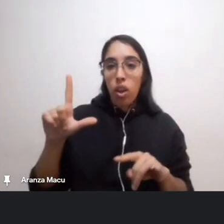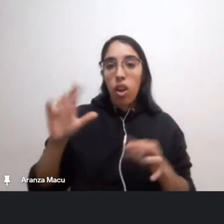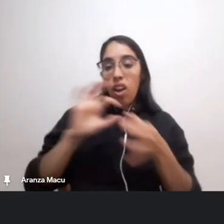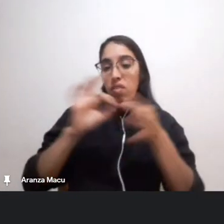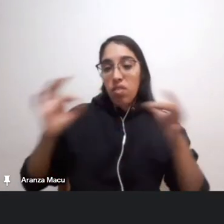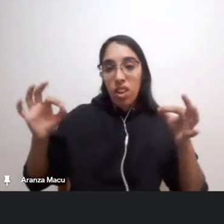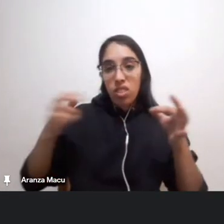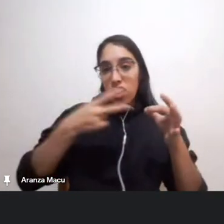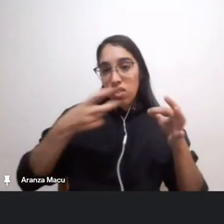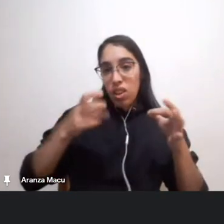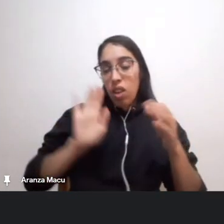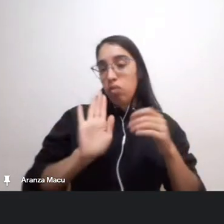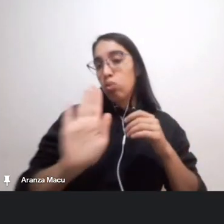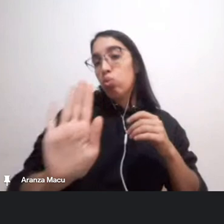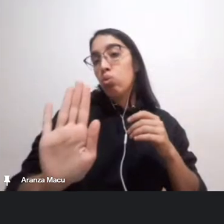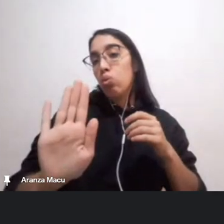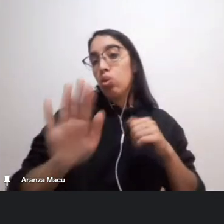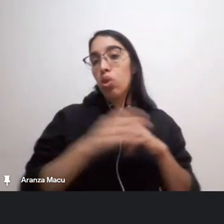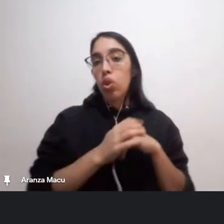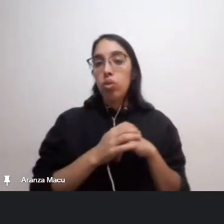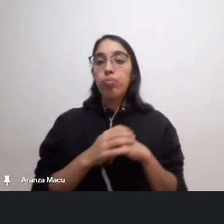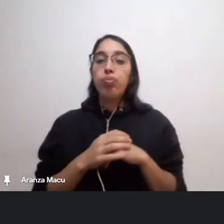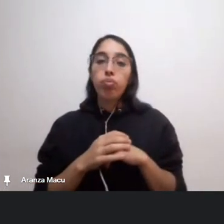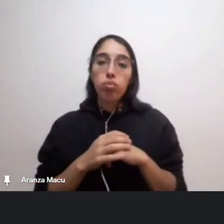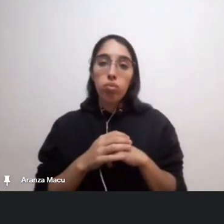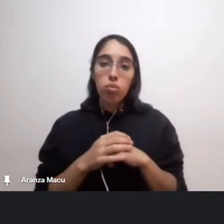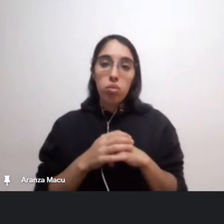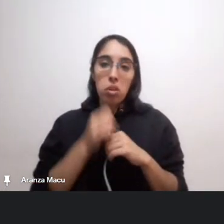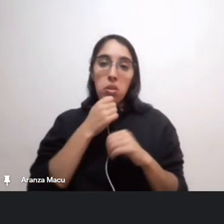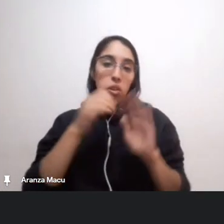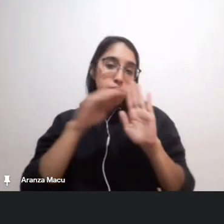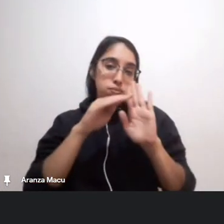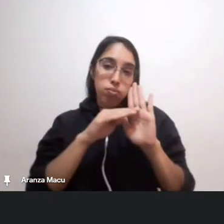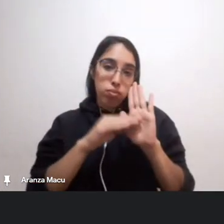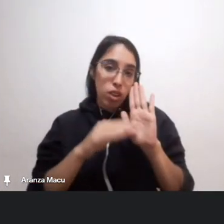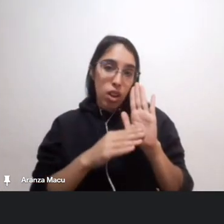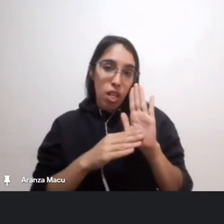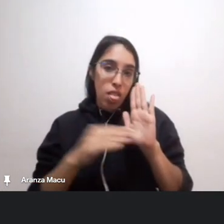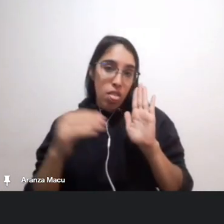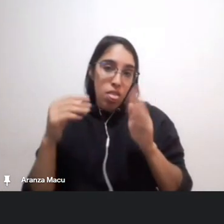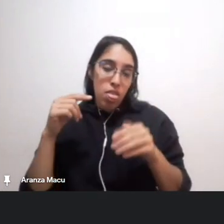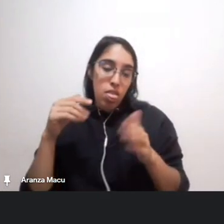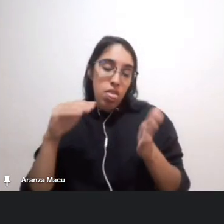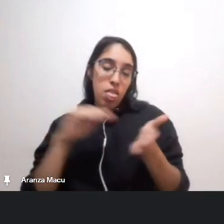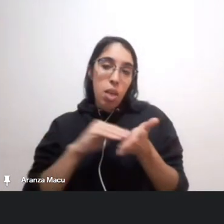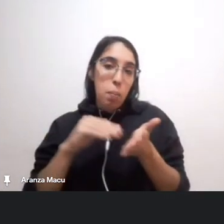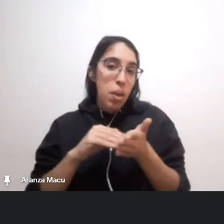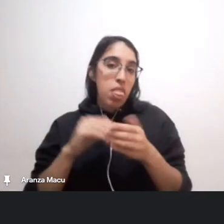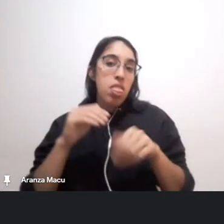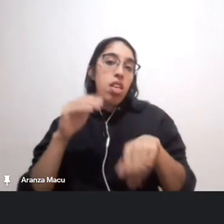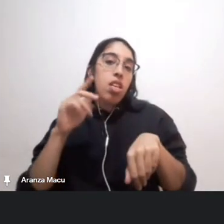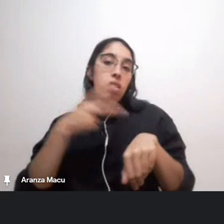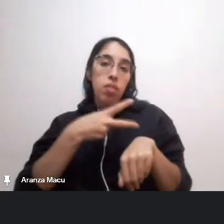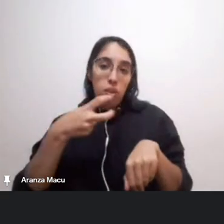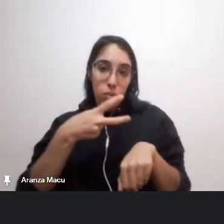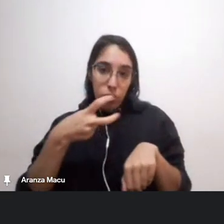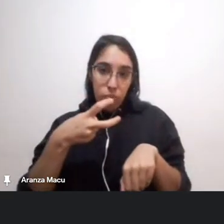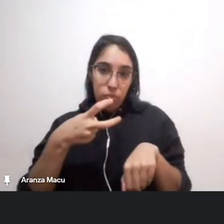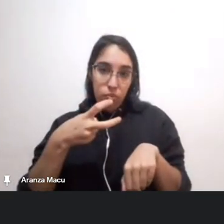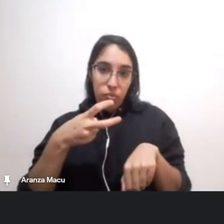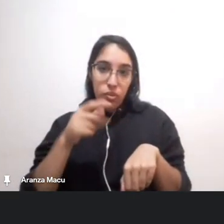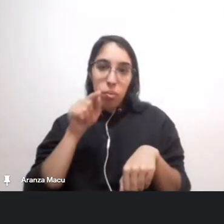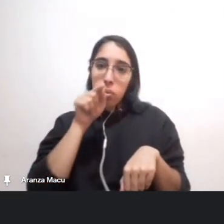en condicional. Pero ahí va a comenzar una frase verbal y tiene que haber sí o sí otro